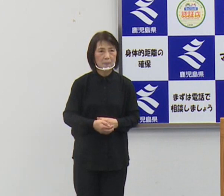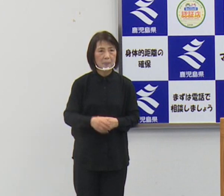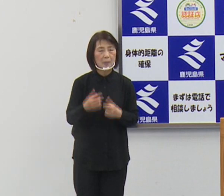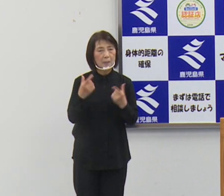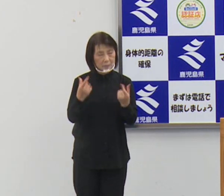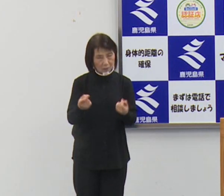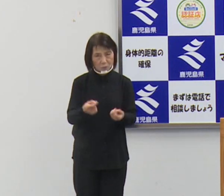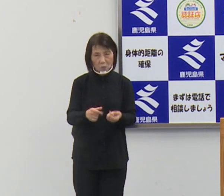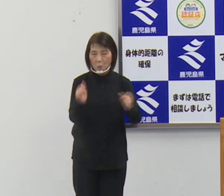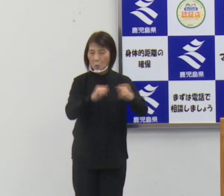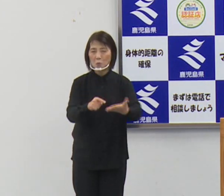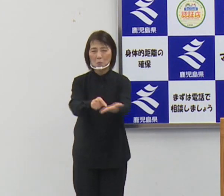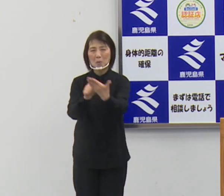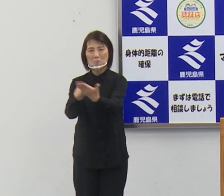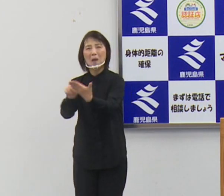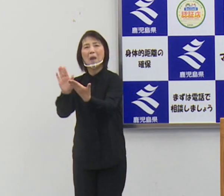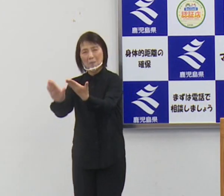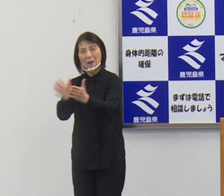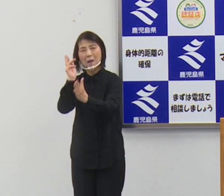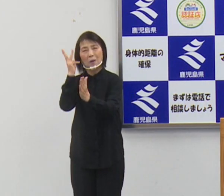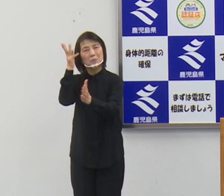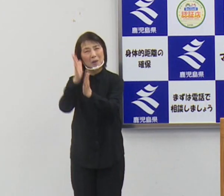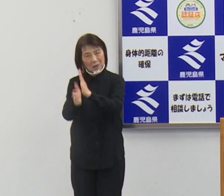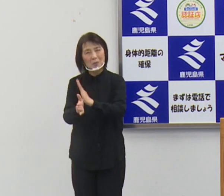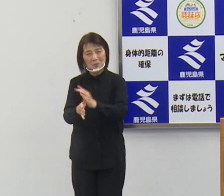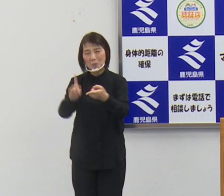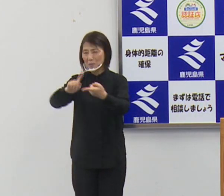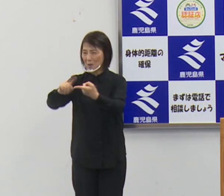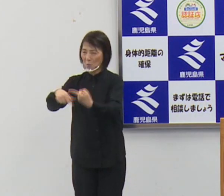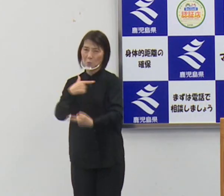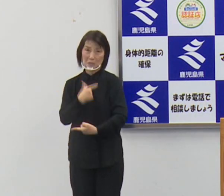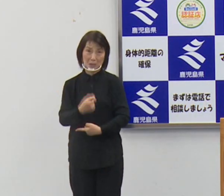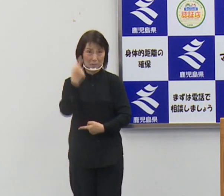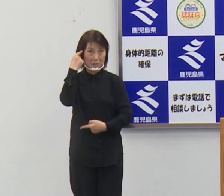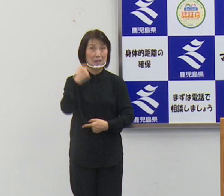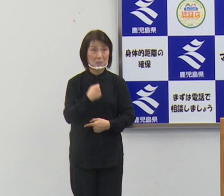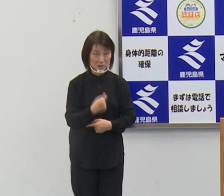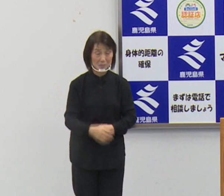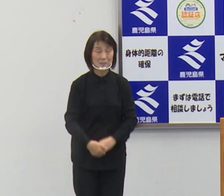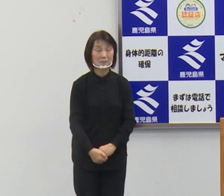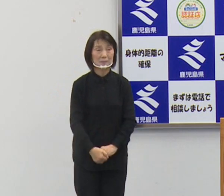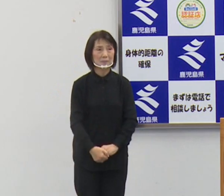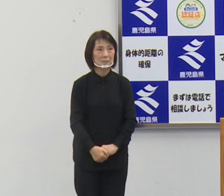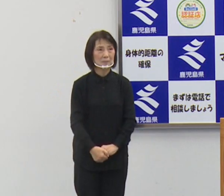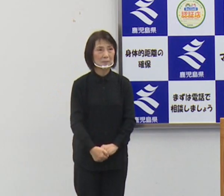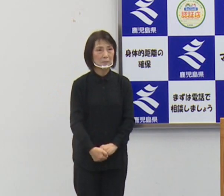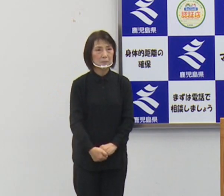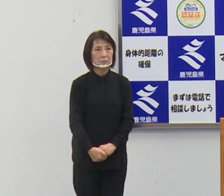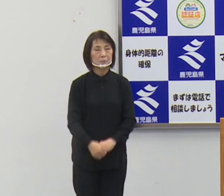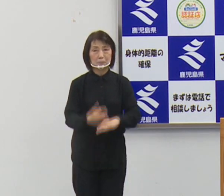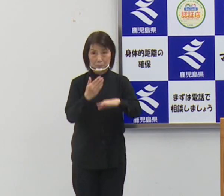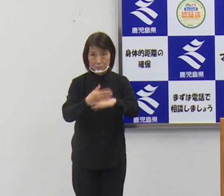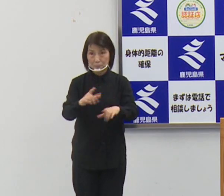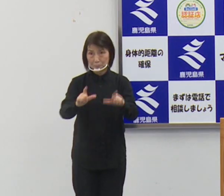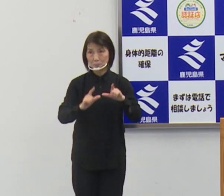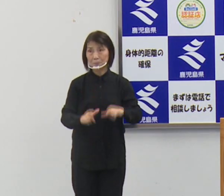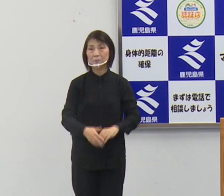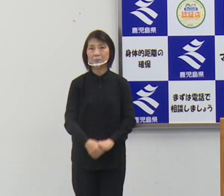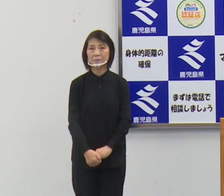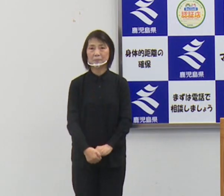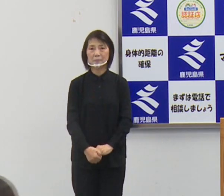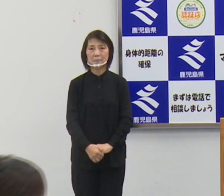していただければ、県としてもそれを踏まえた対応というのをしっかり取っていくべきだと思っています。 ありがとうございました。